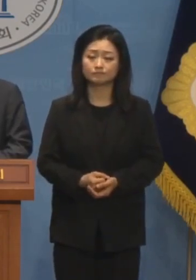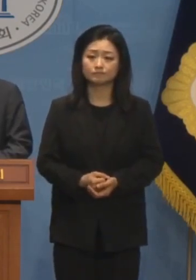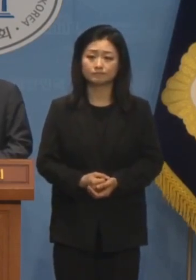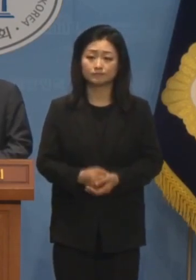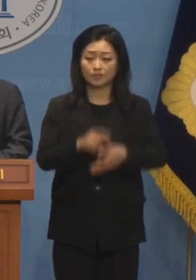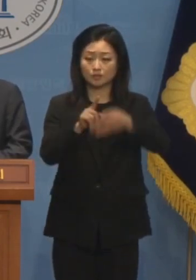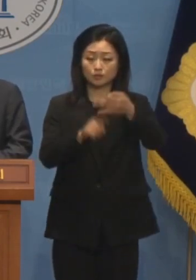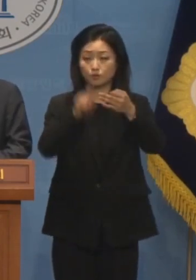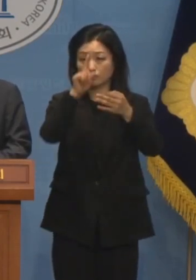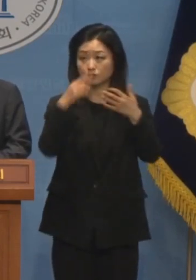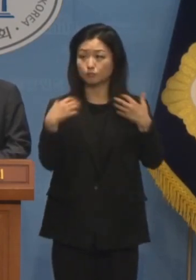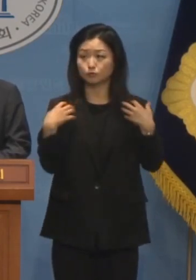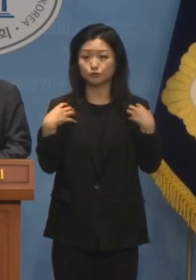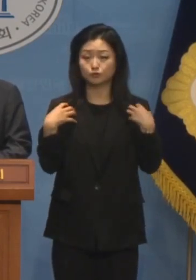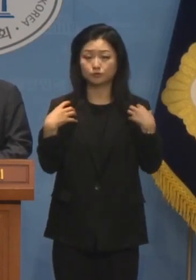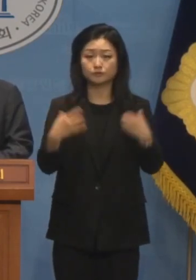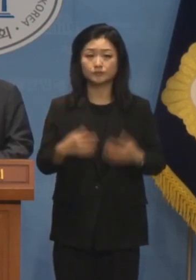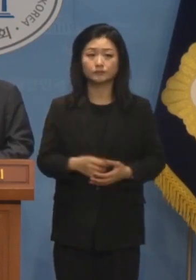윤석열 정부는